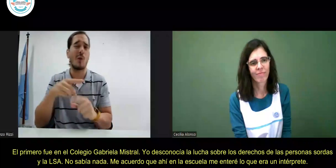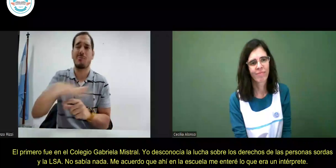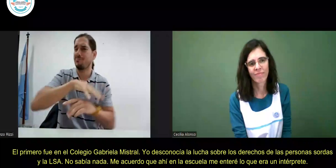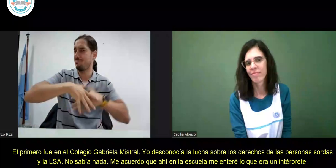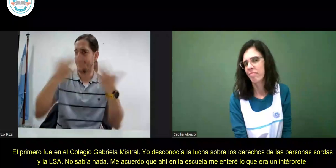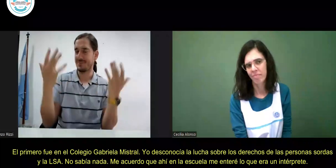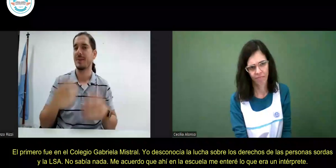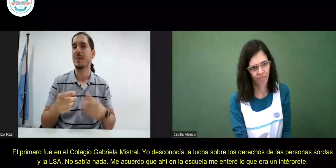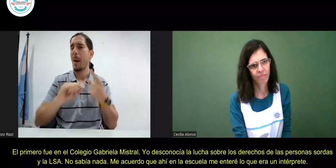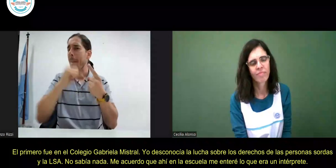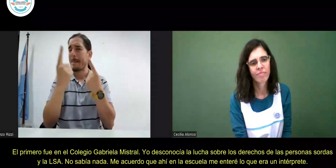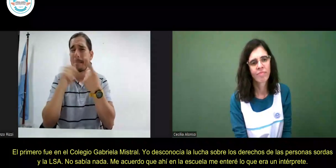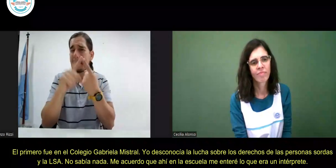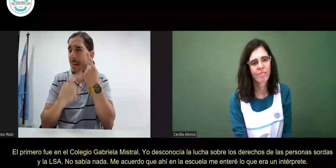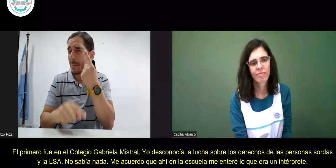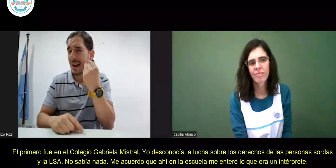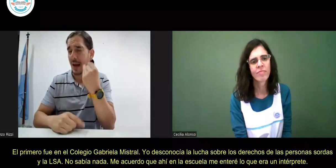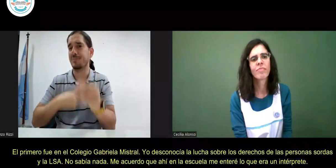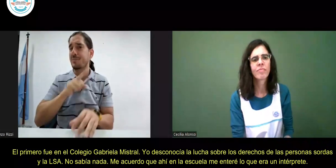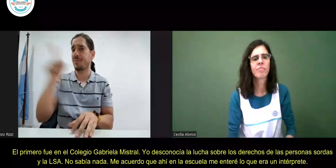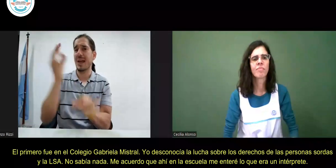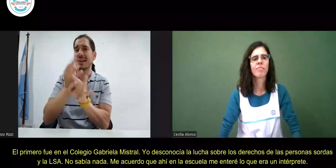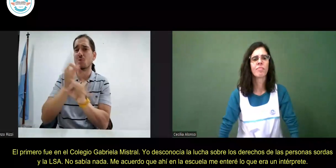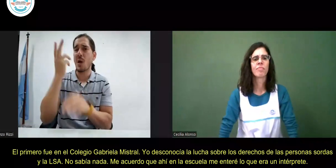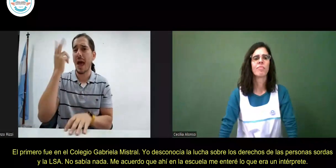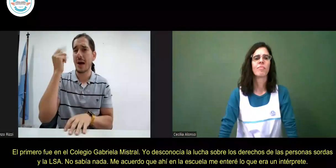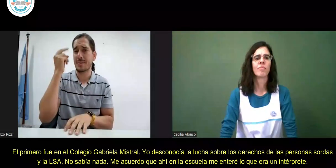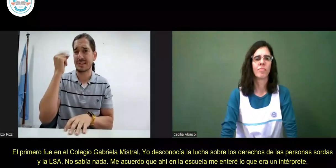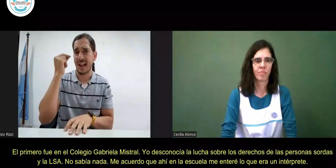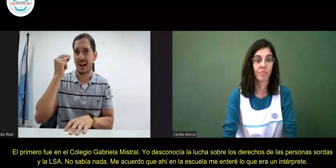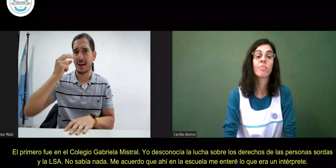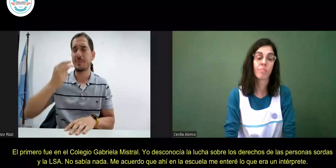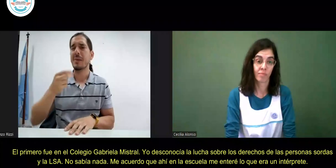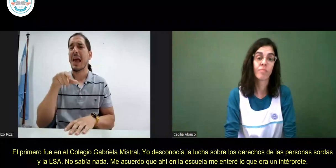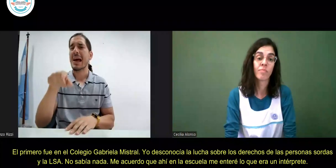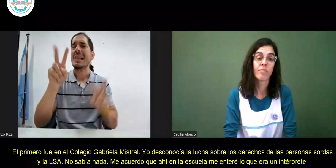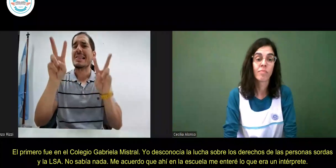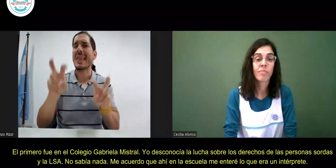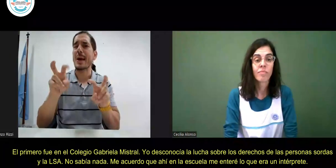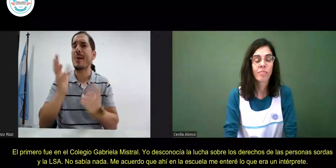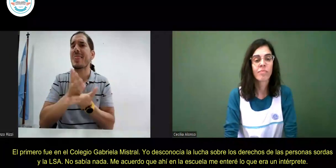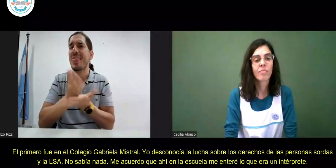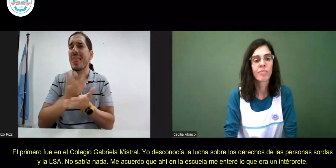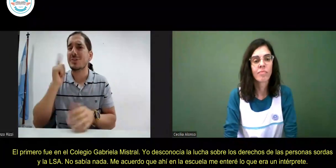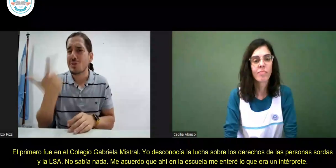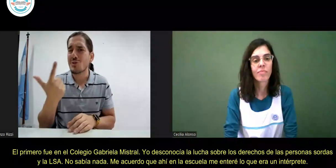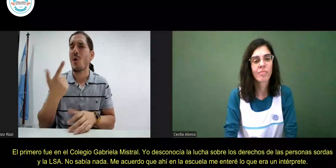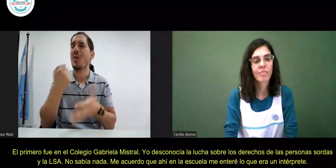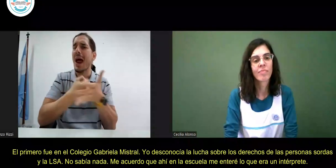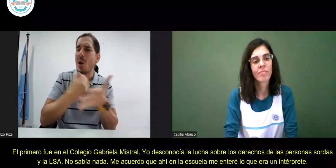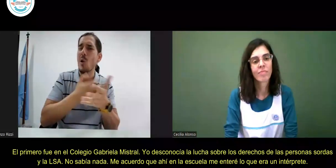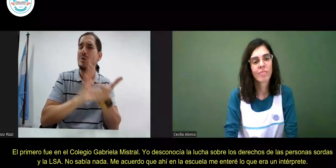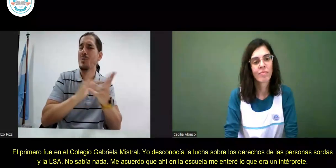general. El primero fue en el Colegio Gabriela Mistral. Yo desconocía la